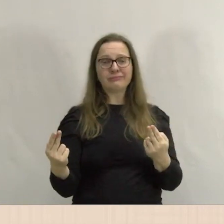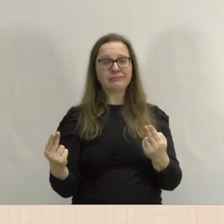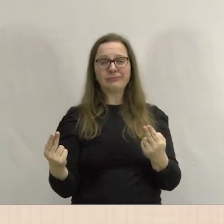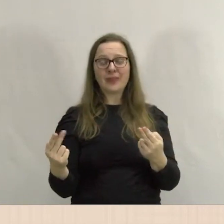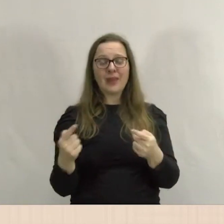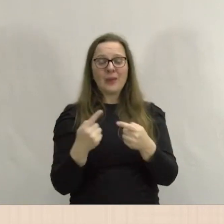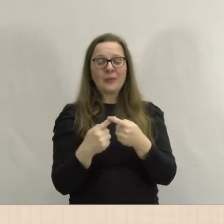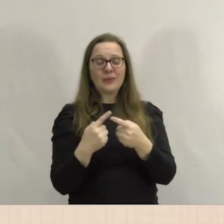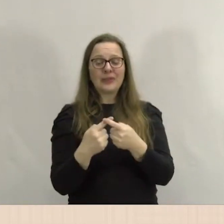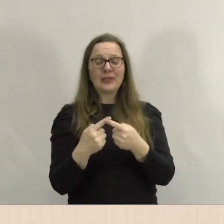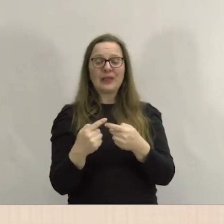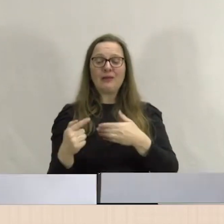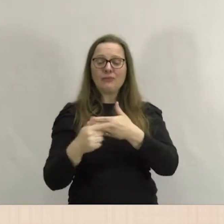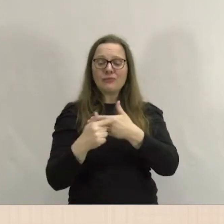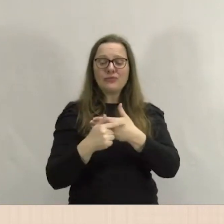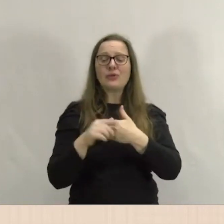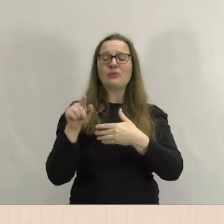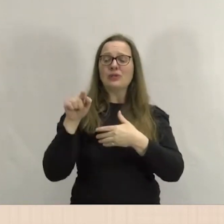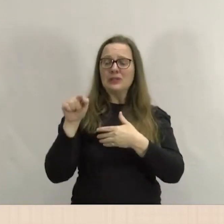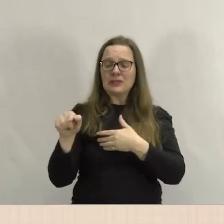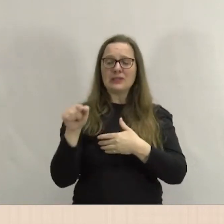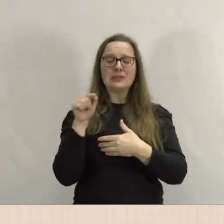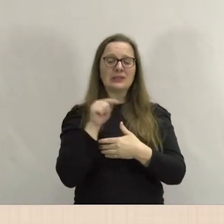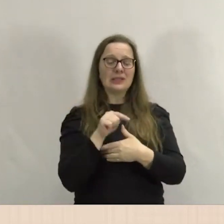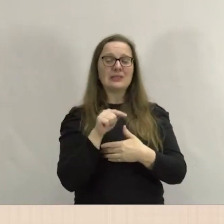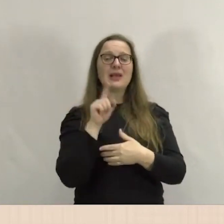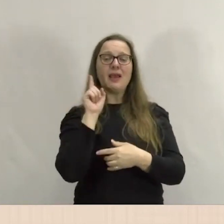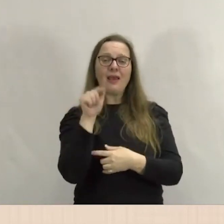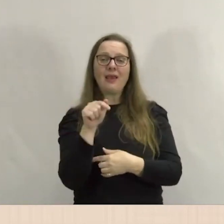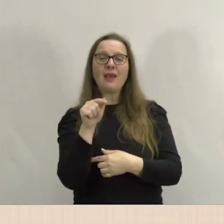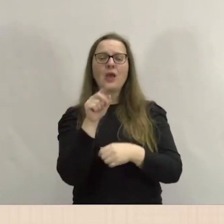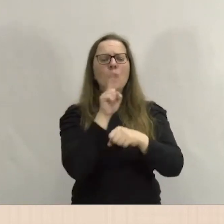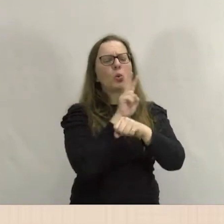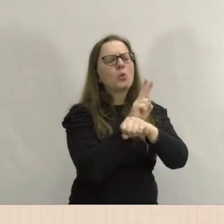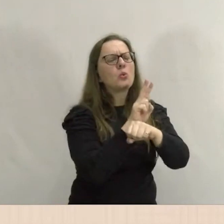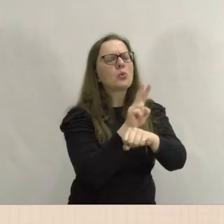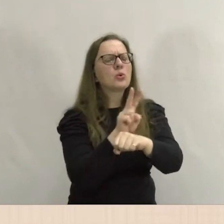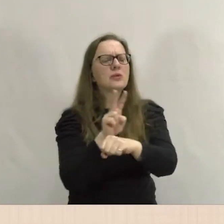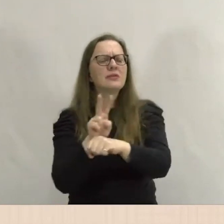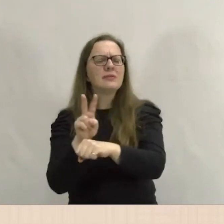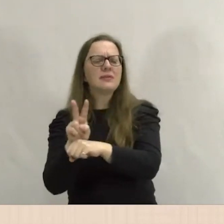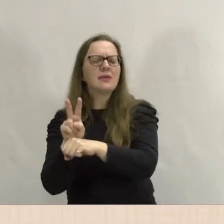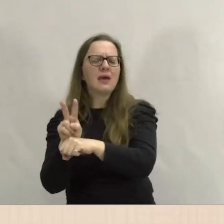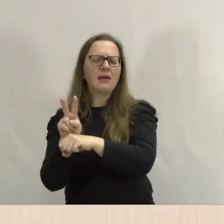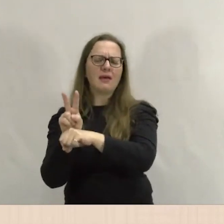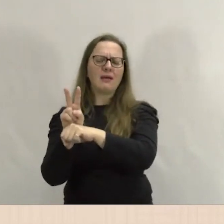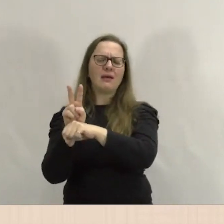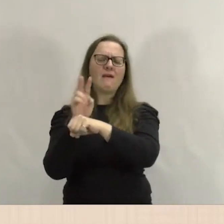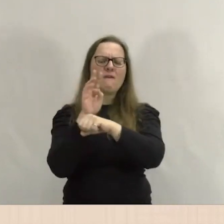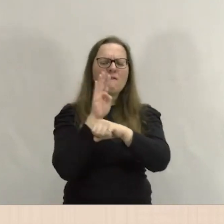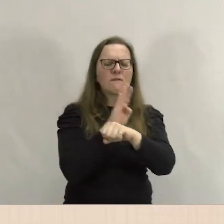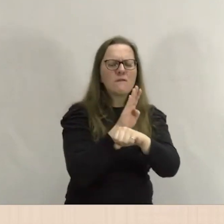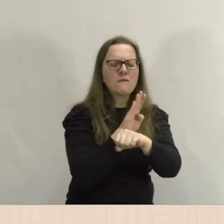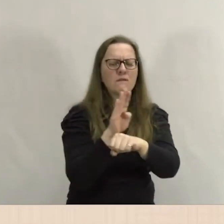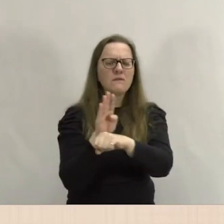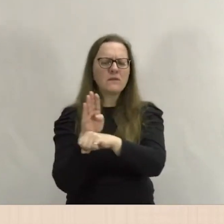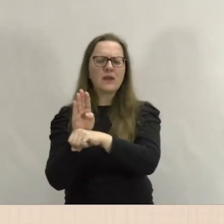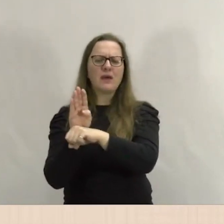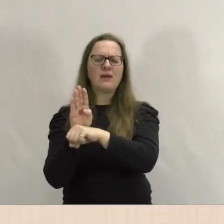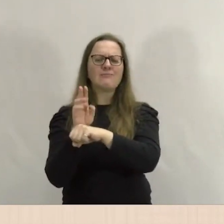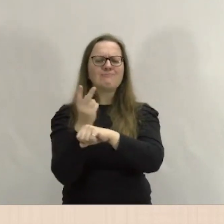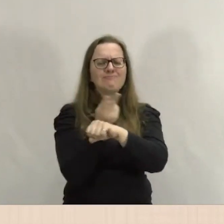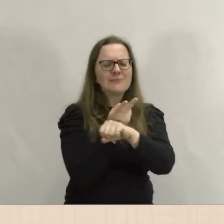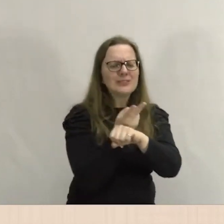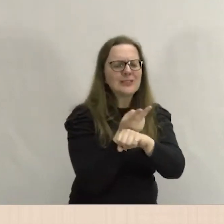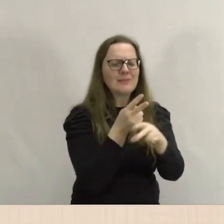supervisor da igreja. E presbítero significa uma pessoa mais anciã, mais crescida